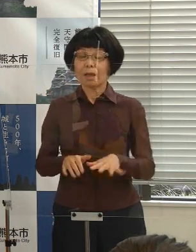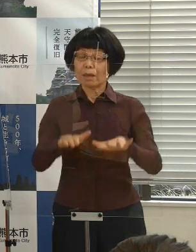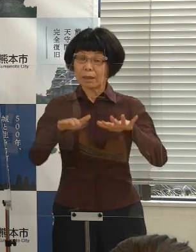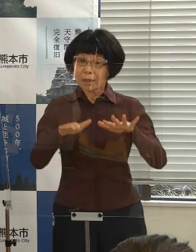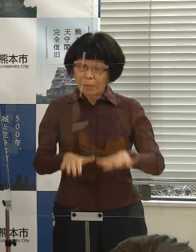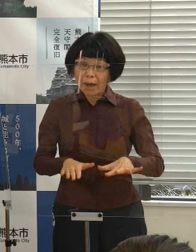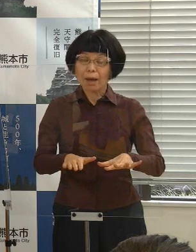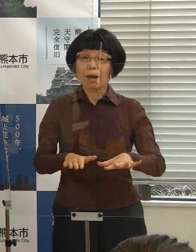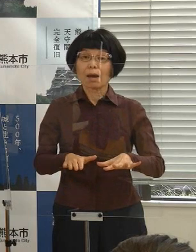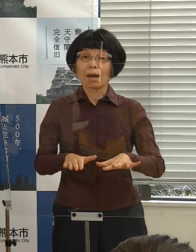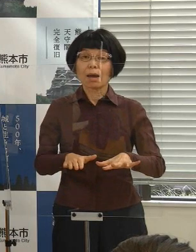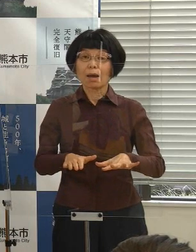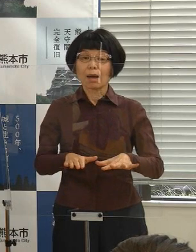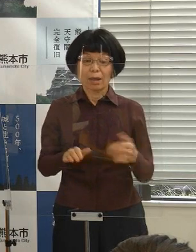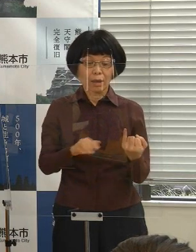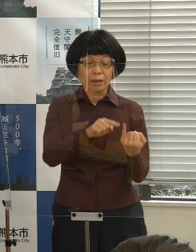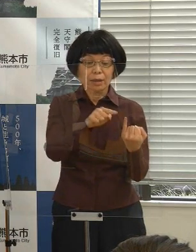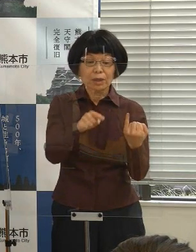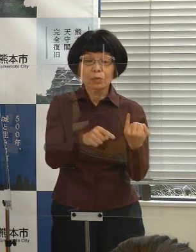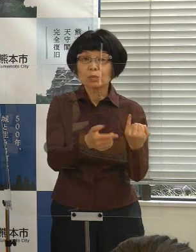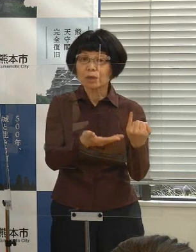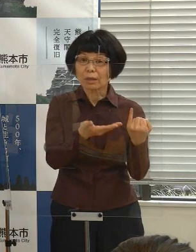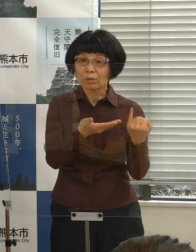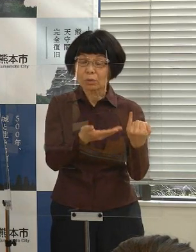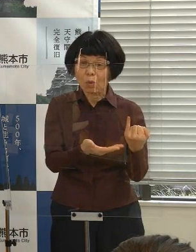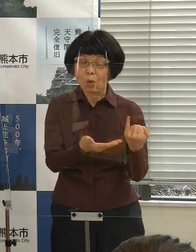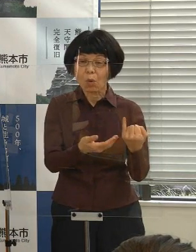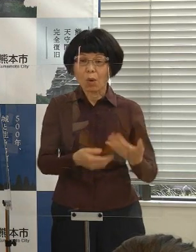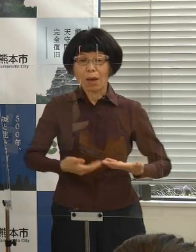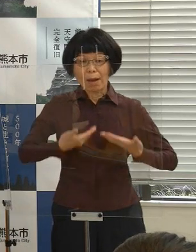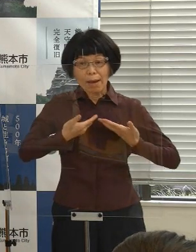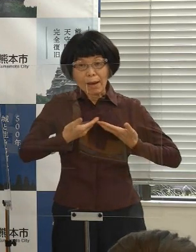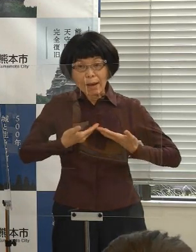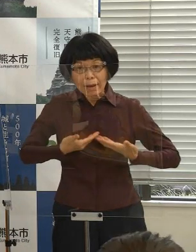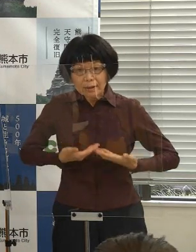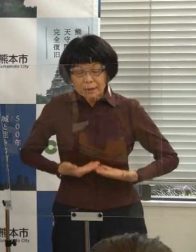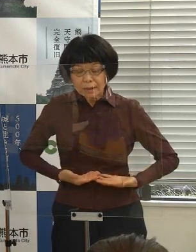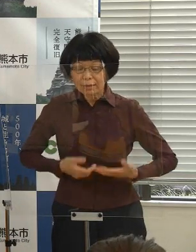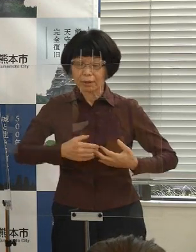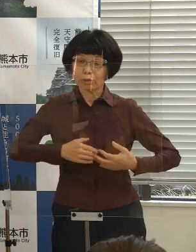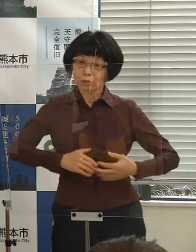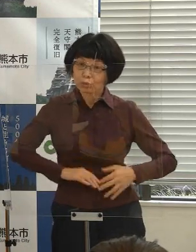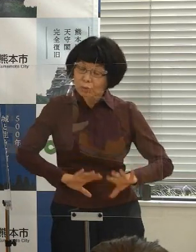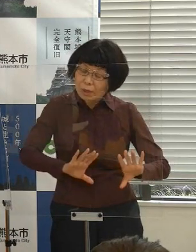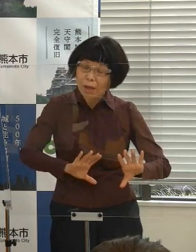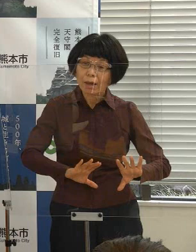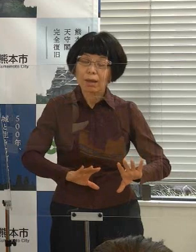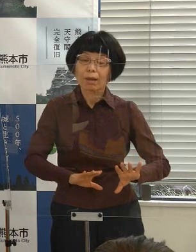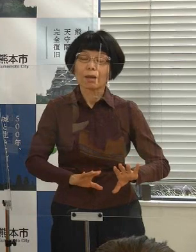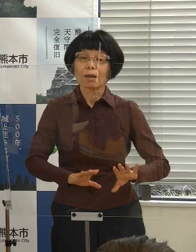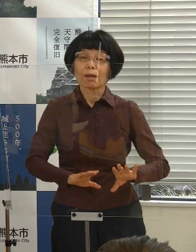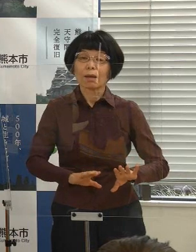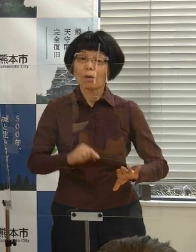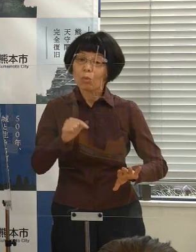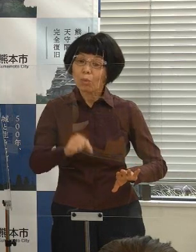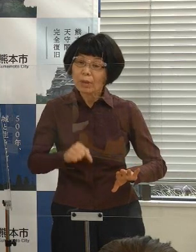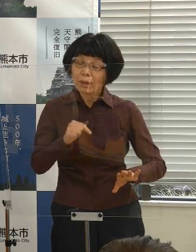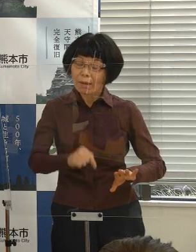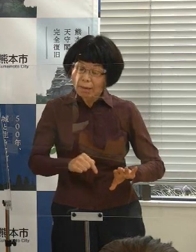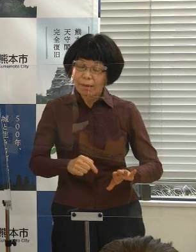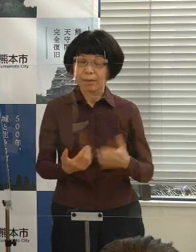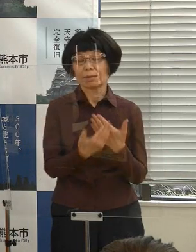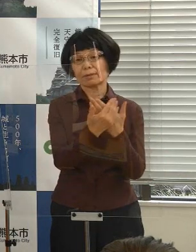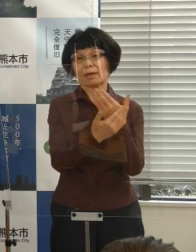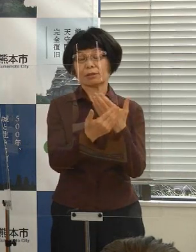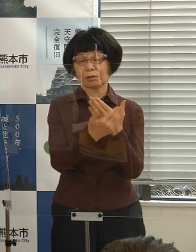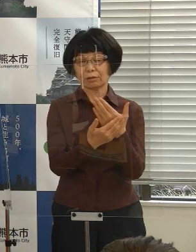その妊婦の方のですね、やっぱり安全な出産ということが非常に重要になってくるというふうに